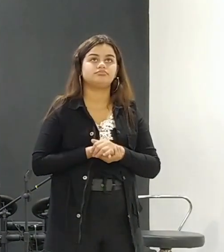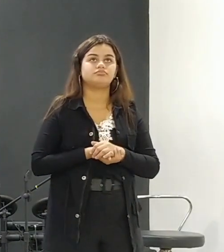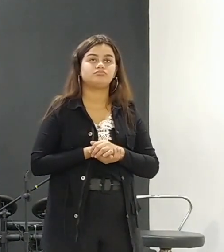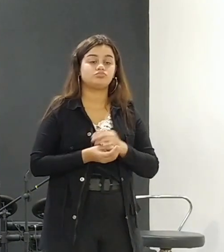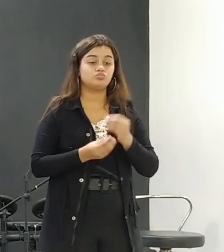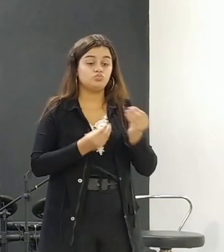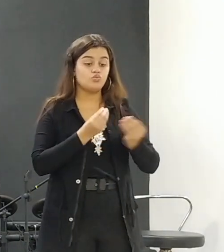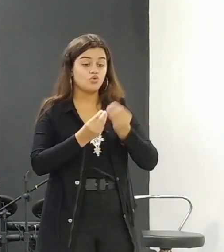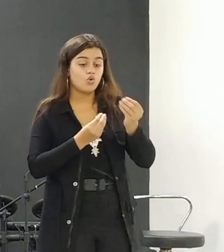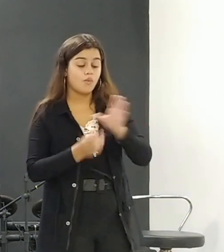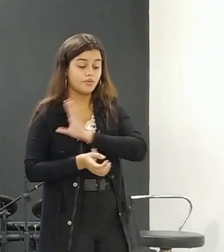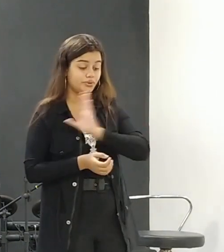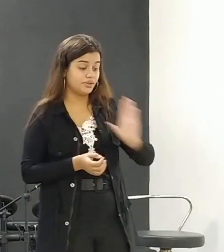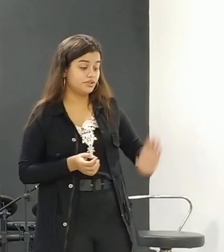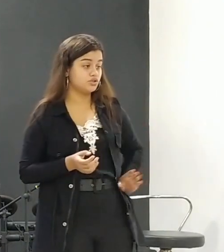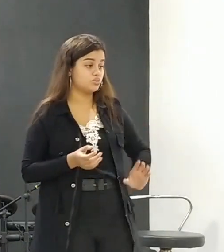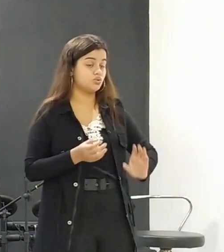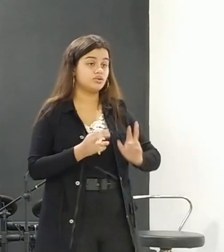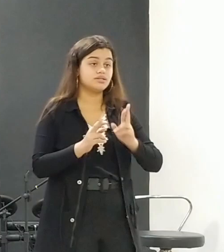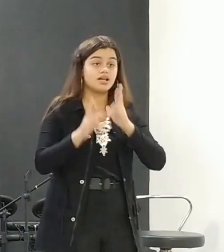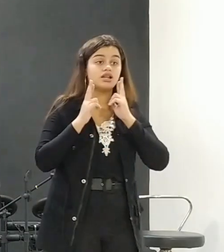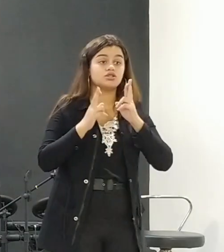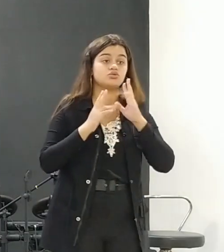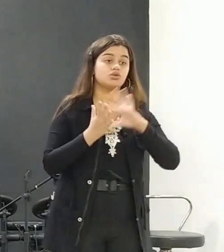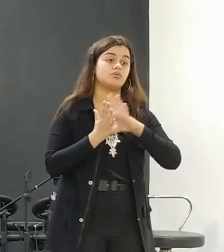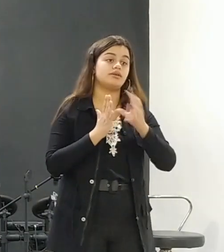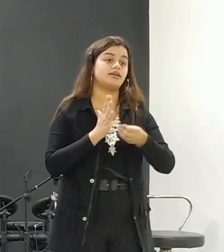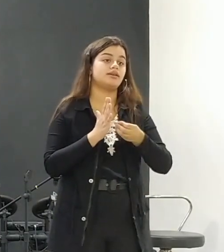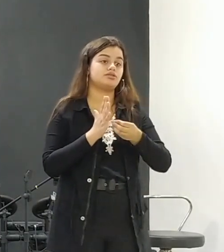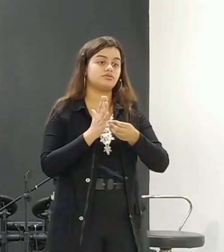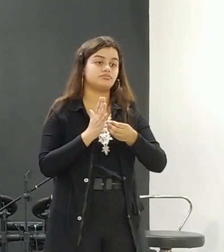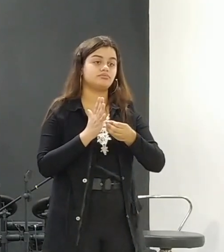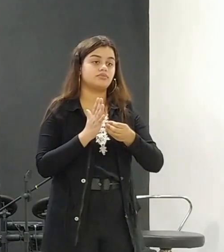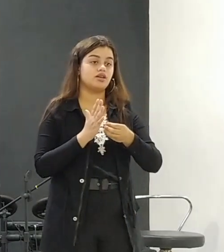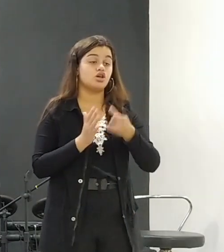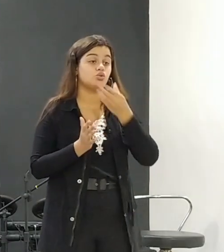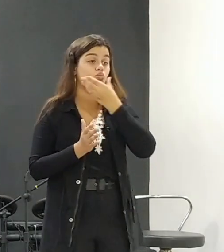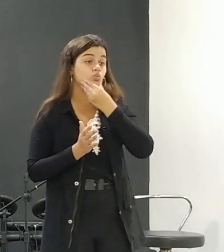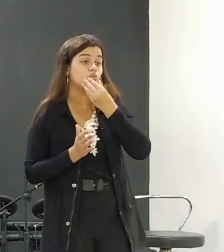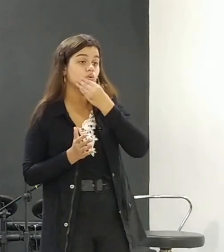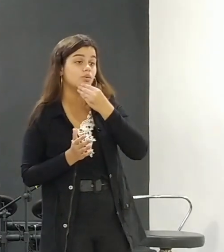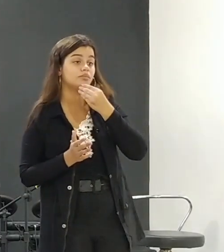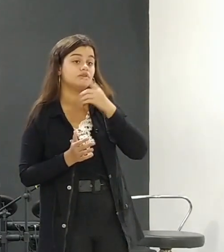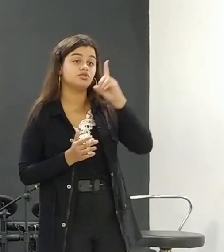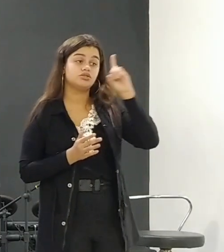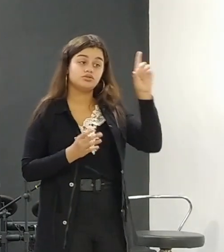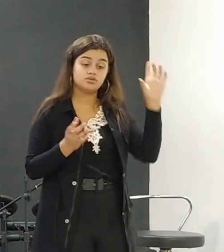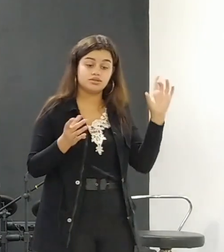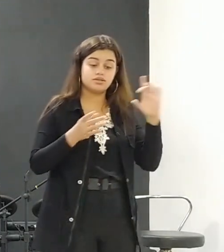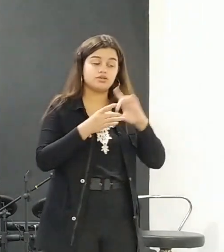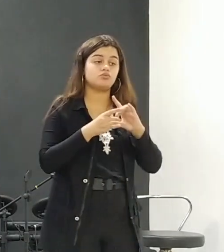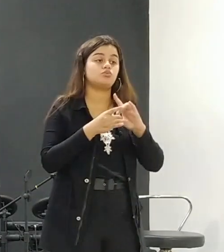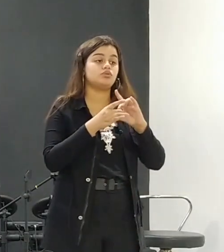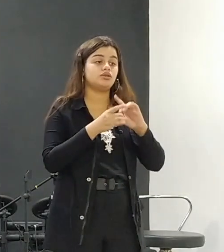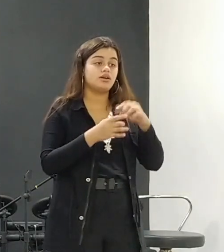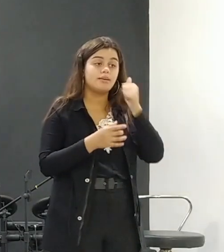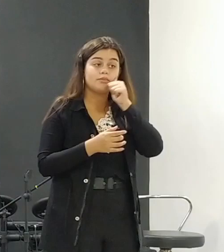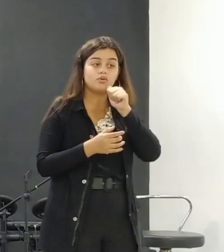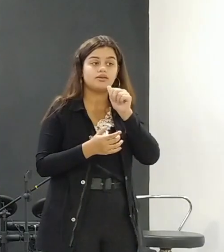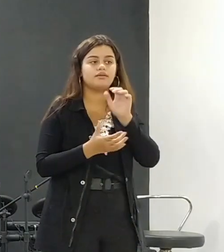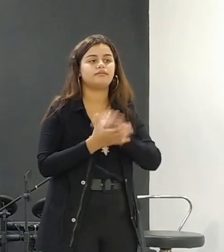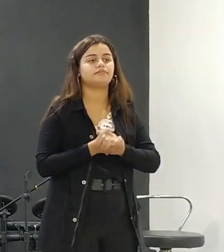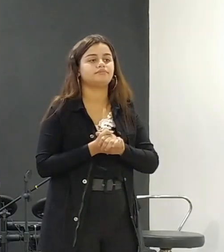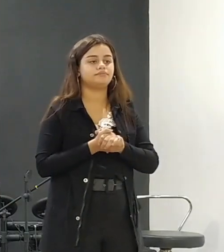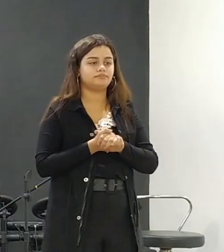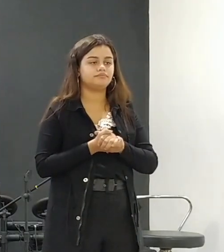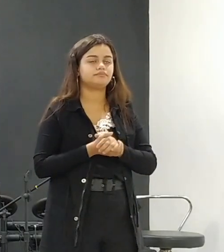se relaciona aí com a igreja. Deve ser o reflexo do homem de Deus que se relaciona com a mulher de Deus. O mundo veja isso, um